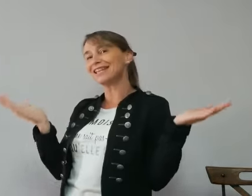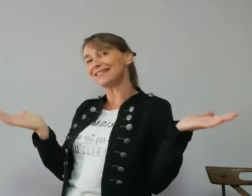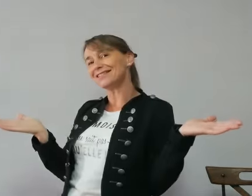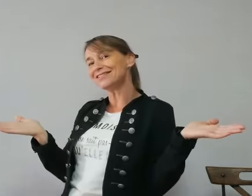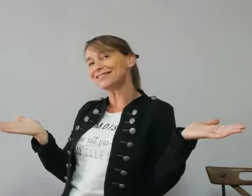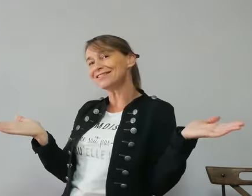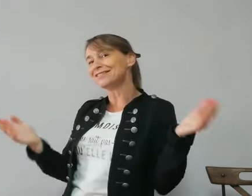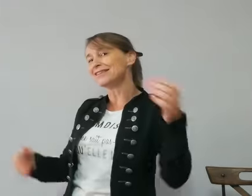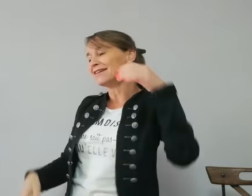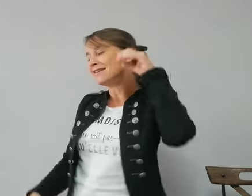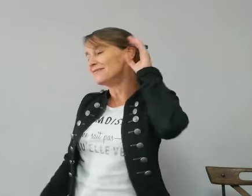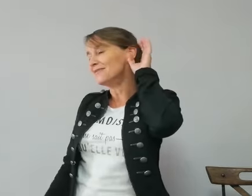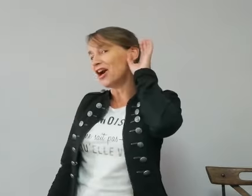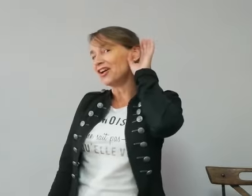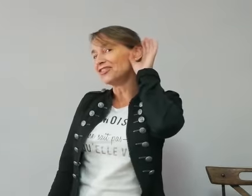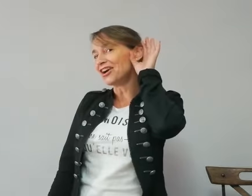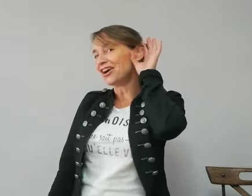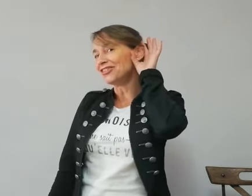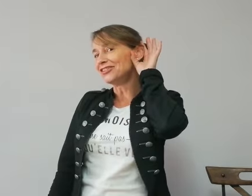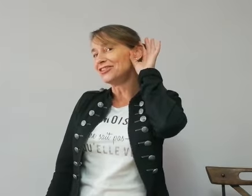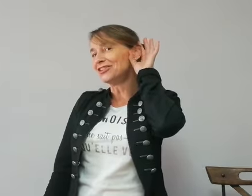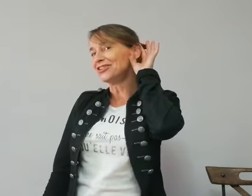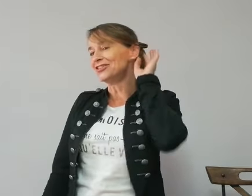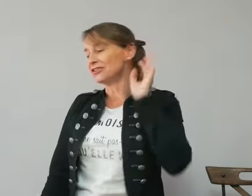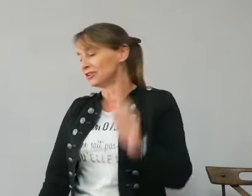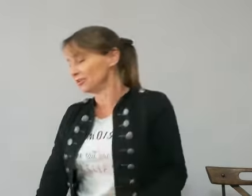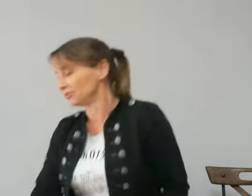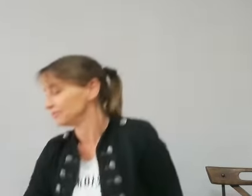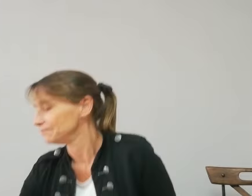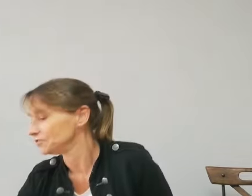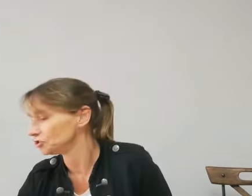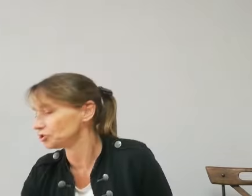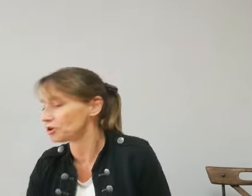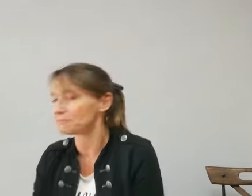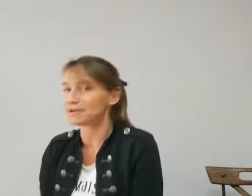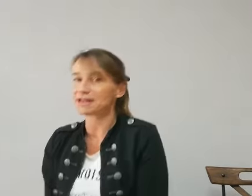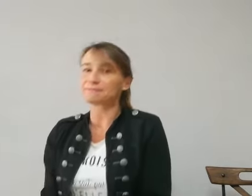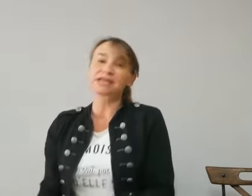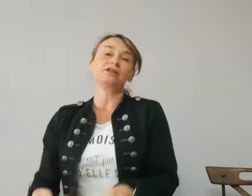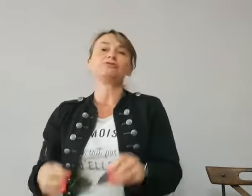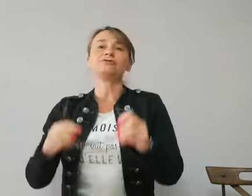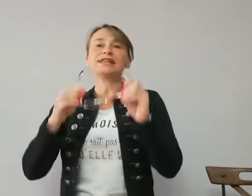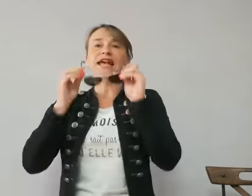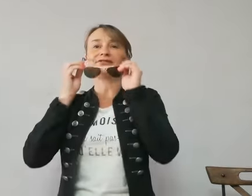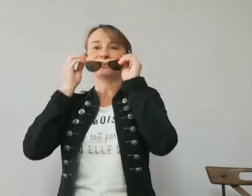-tu ? M'entends-tu ? J'aimais mes lunettes